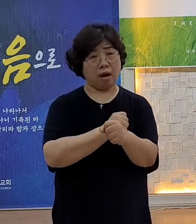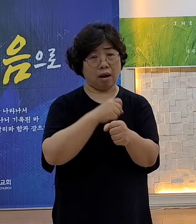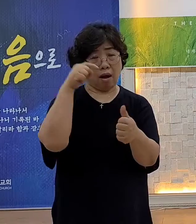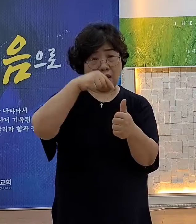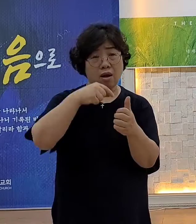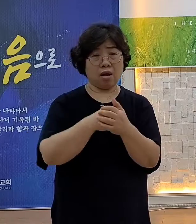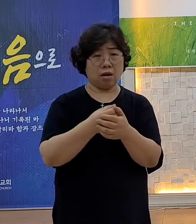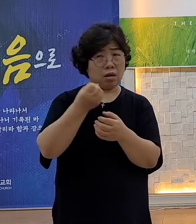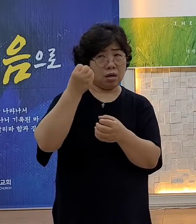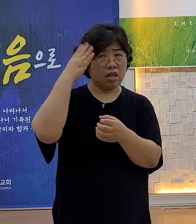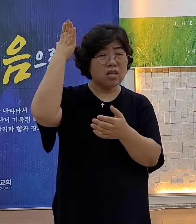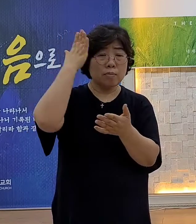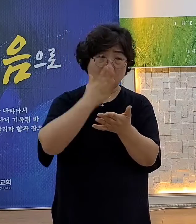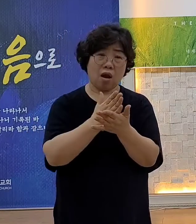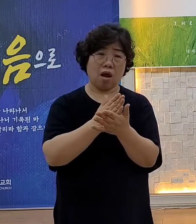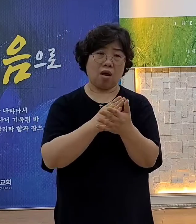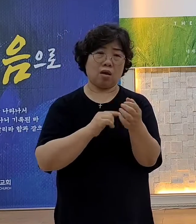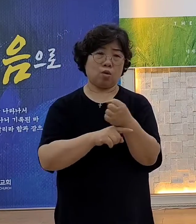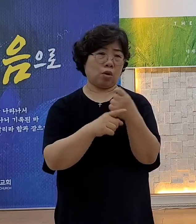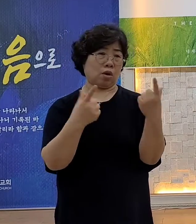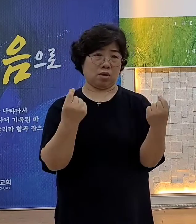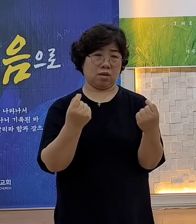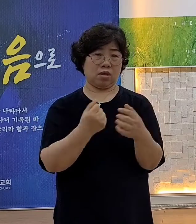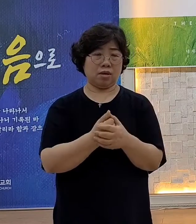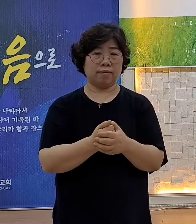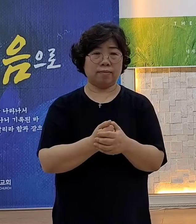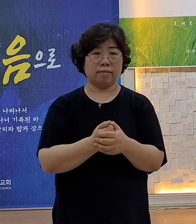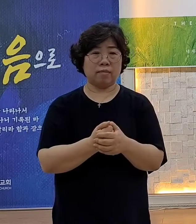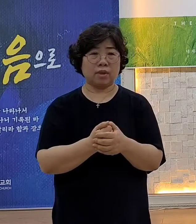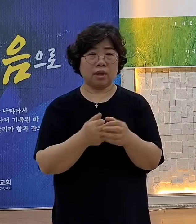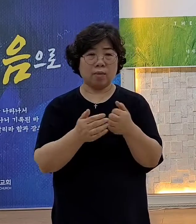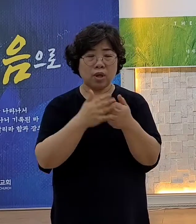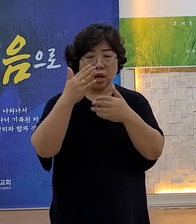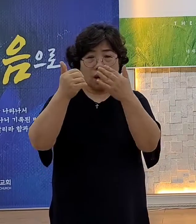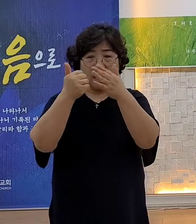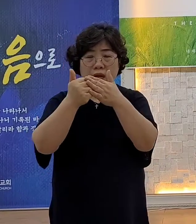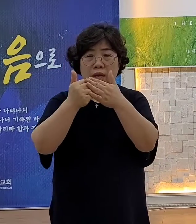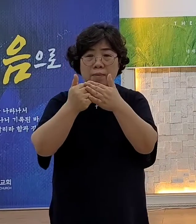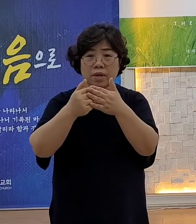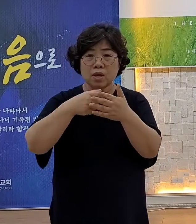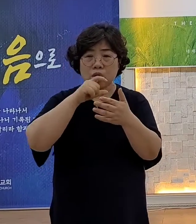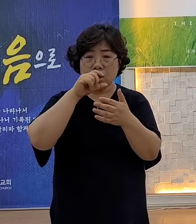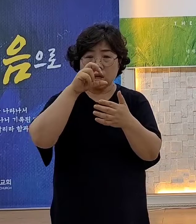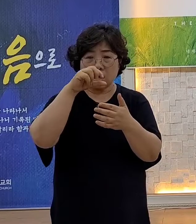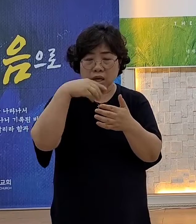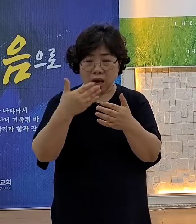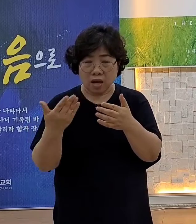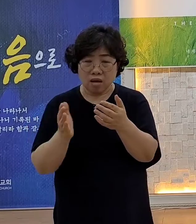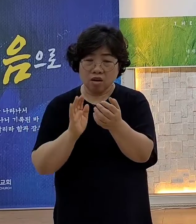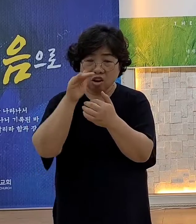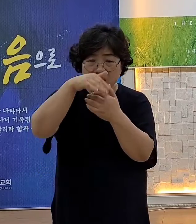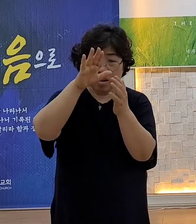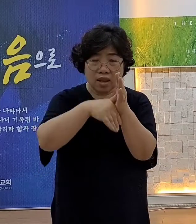땅 들어올 때에 우리가 이 강을 마른 땅처럼 육지처럼 건너왔다. 그때 하나님 제사장이 탁 발을